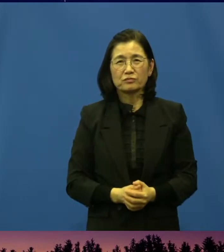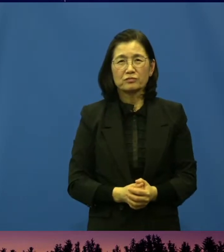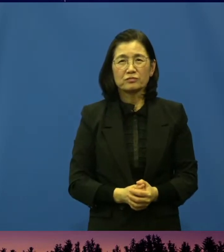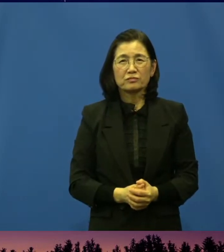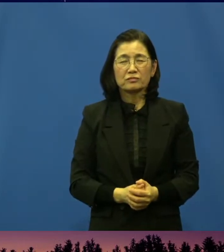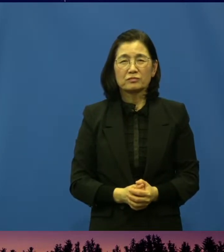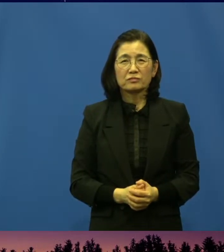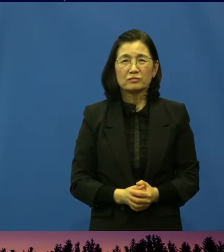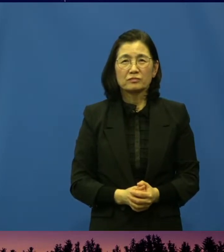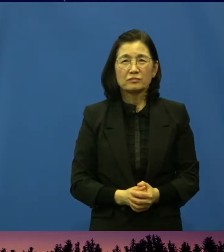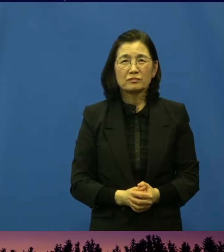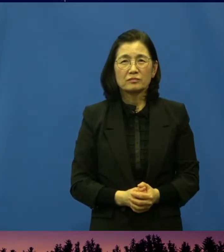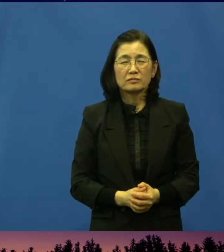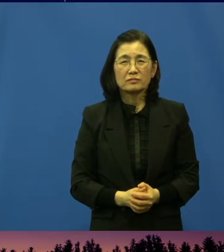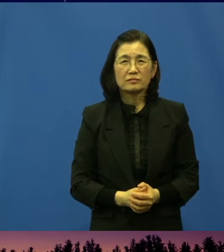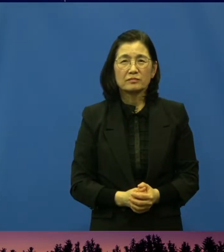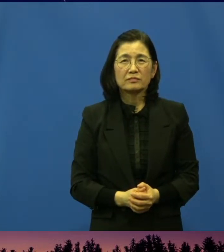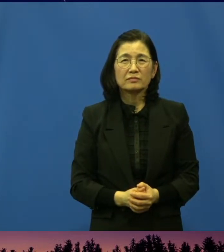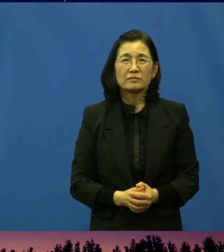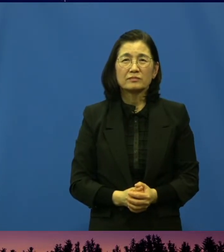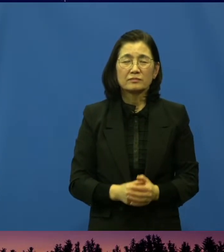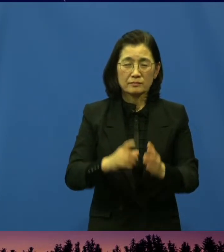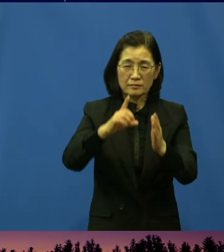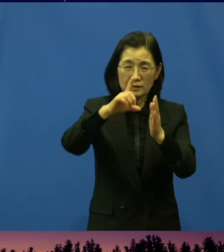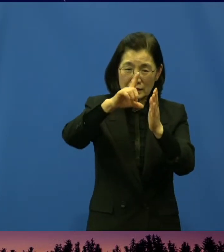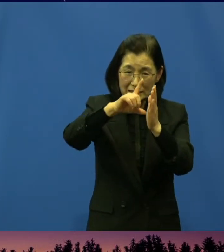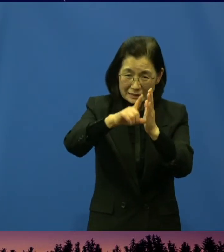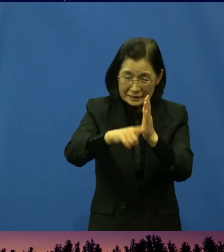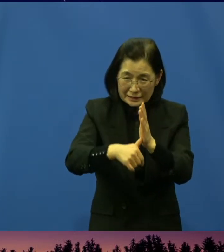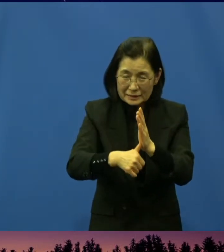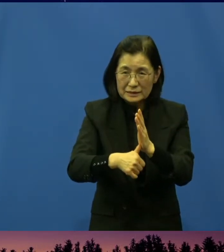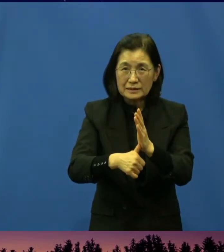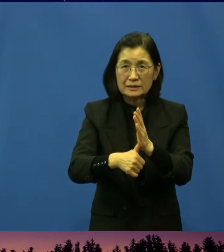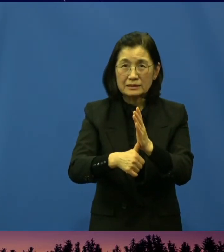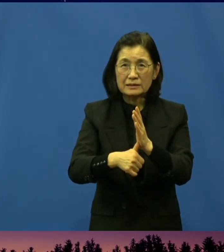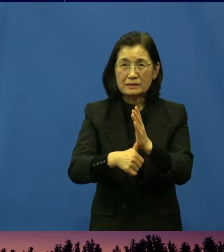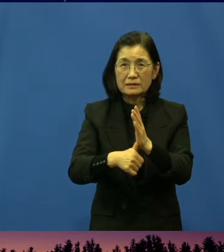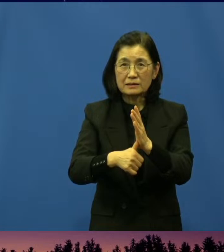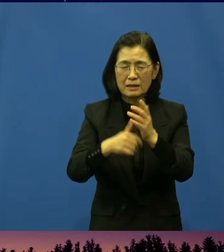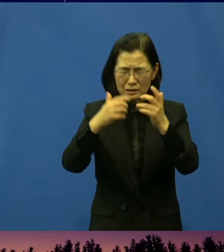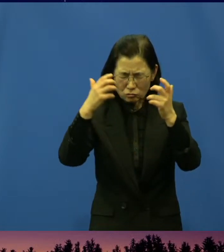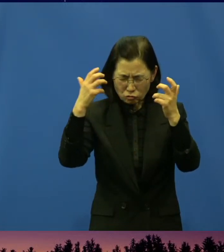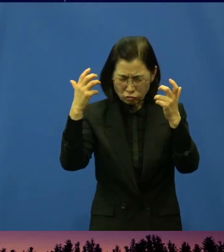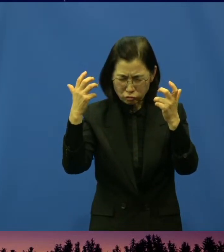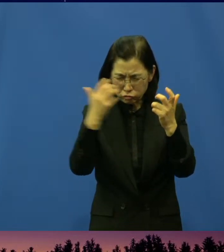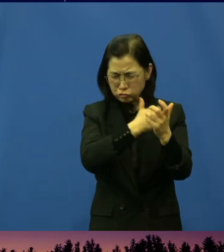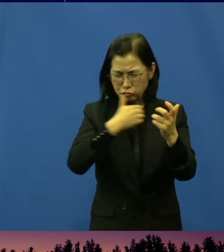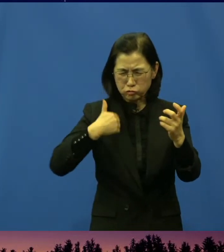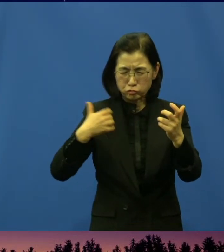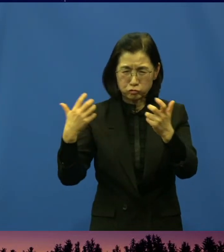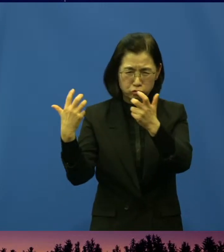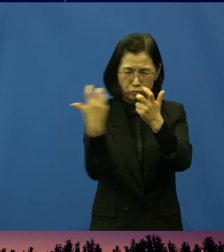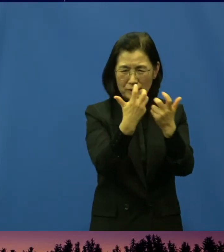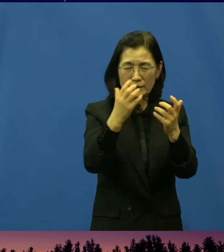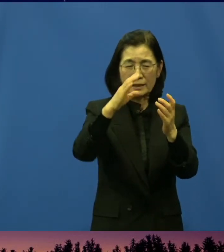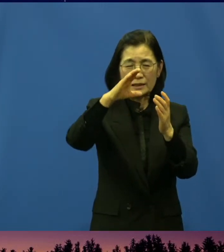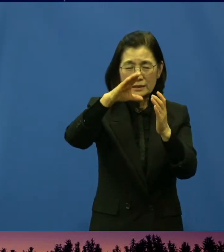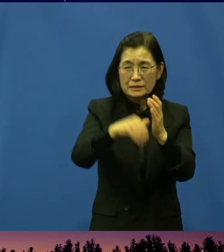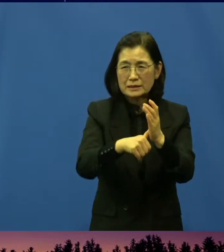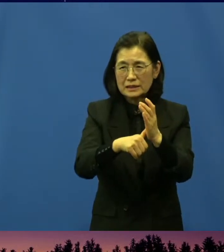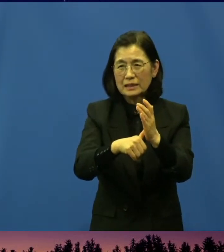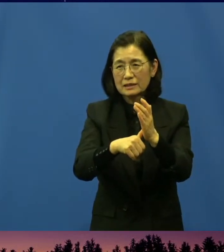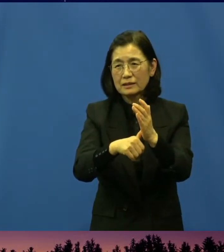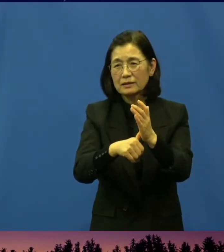시간 여행이 그냥 시간이 아니고 꽉 찬 시간, 그죠? 뭐 어쩌다 보니까 한 해가